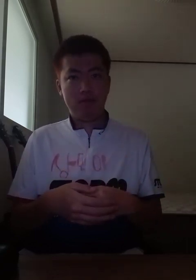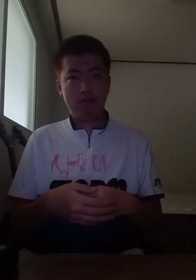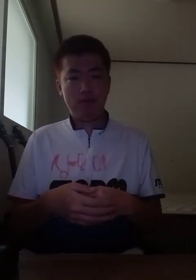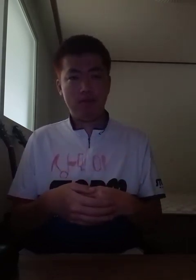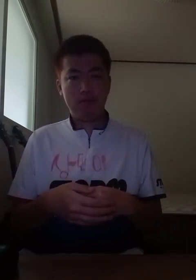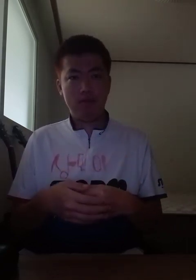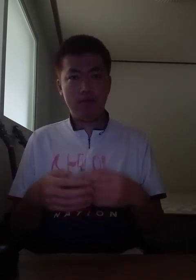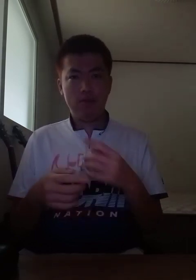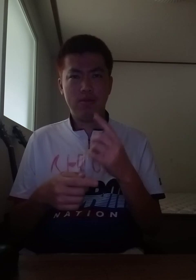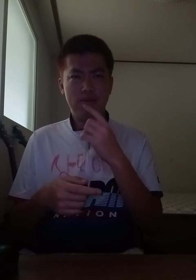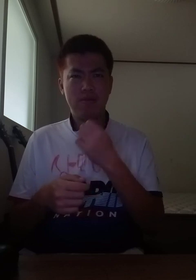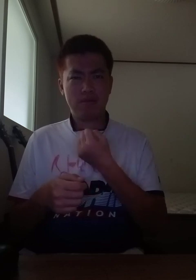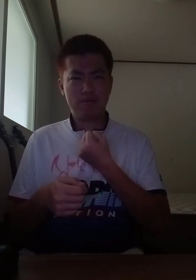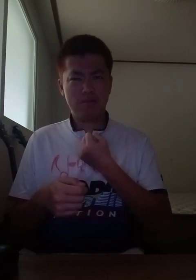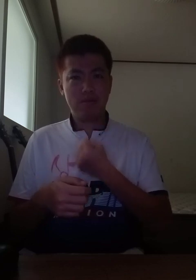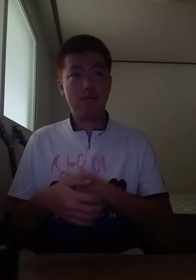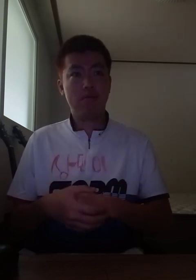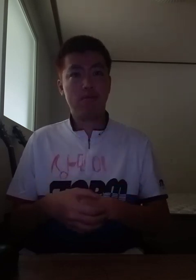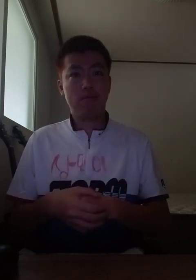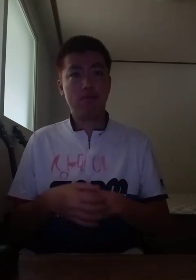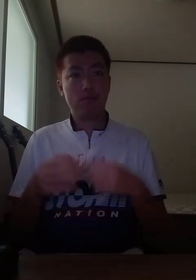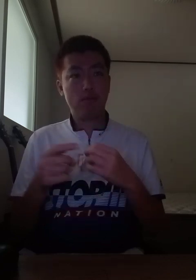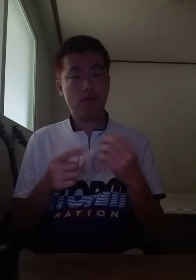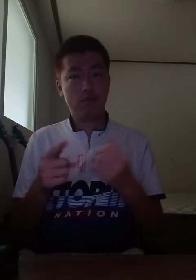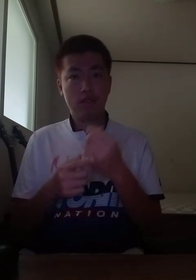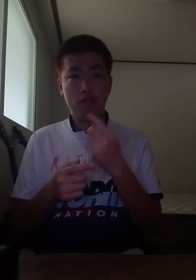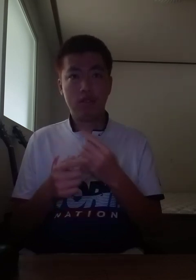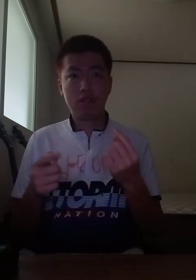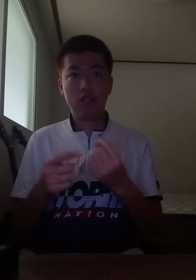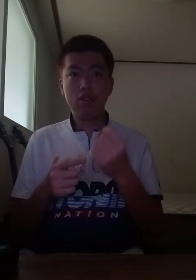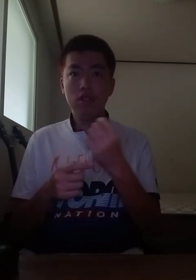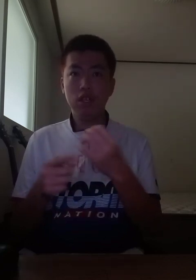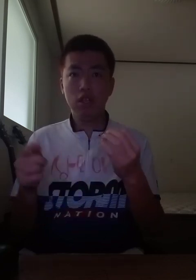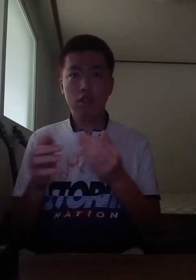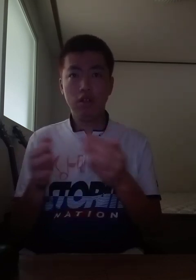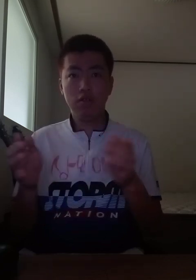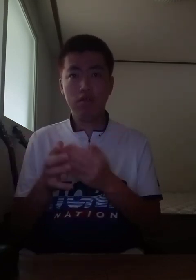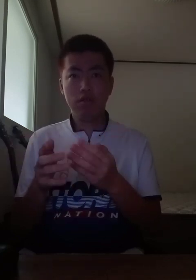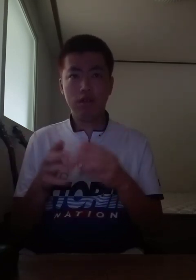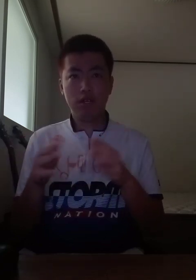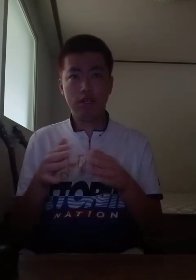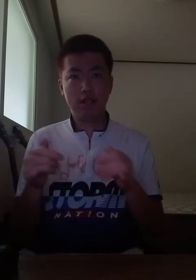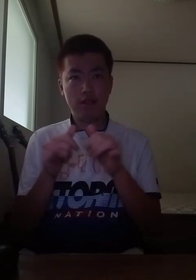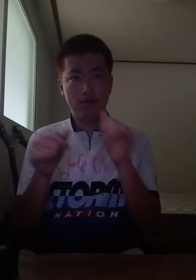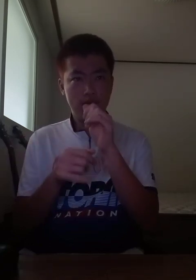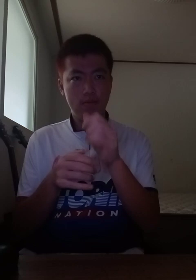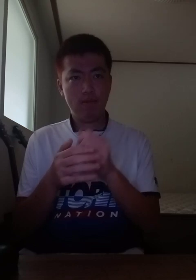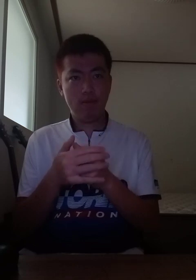돌아서 지금. 첫날이면 의뢰 겪는 혼란이라기엔 위치와 구조에 문제가 있어 보입니다.